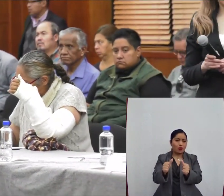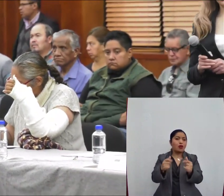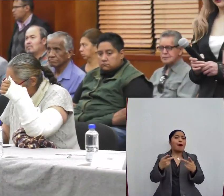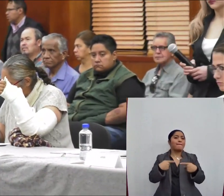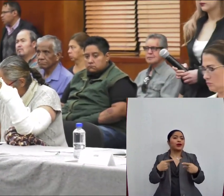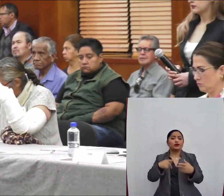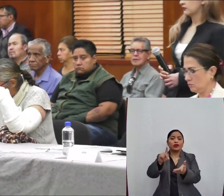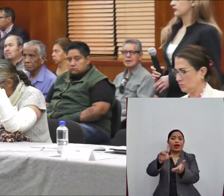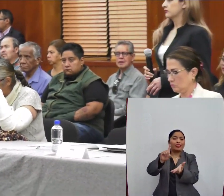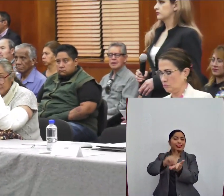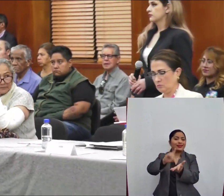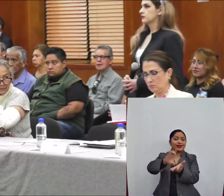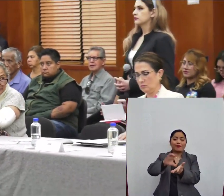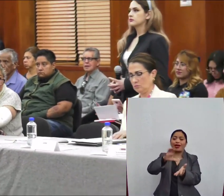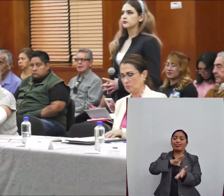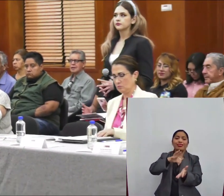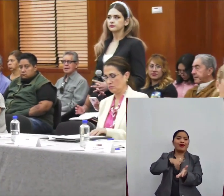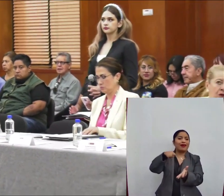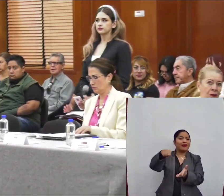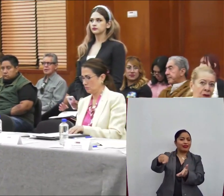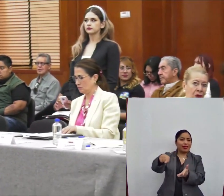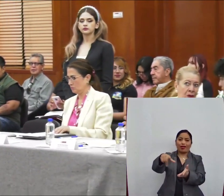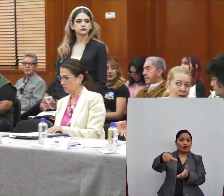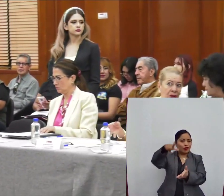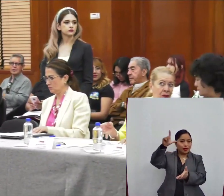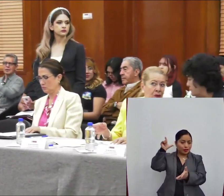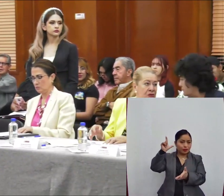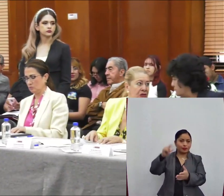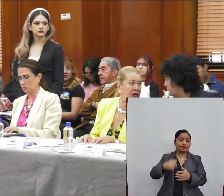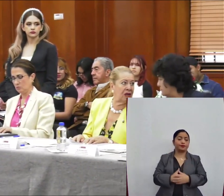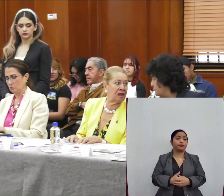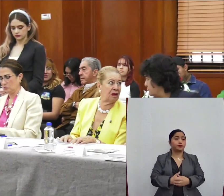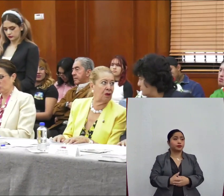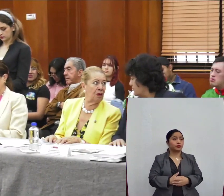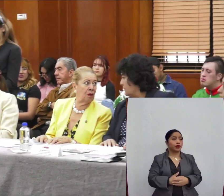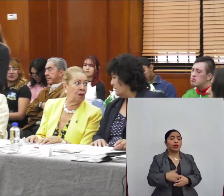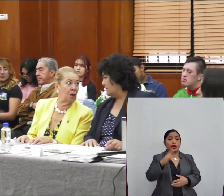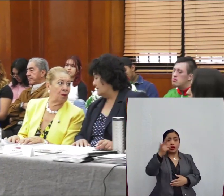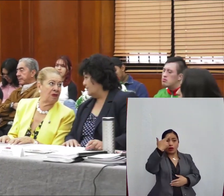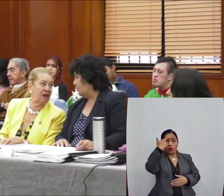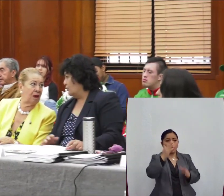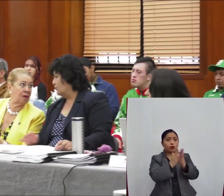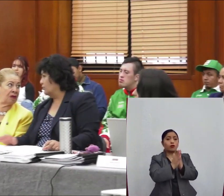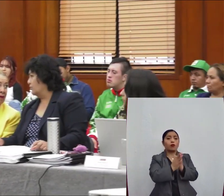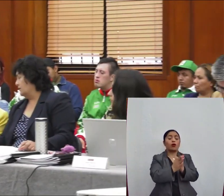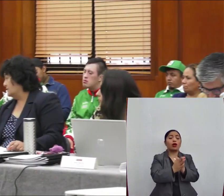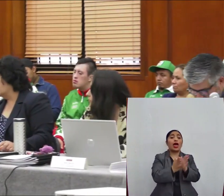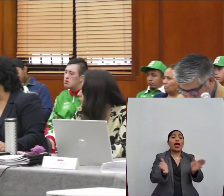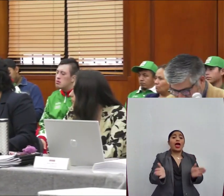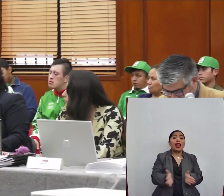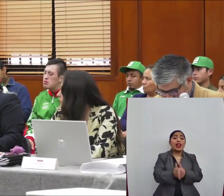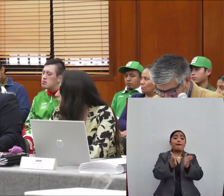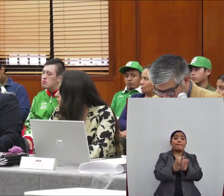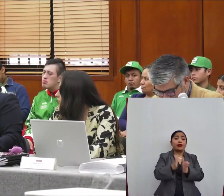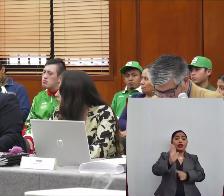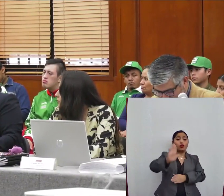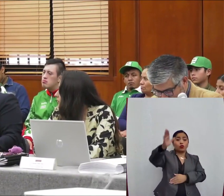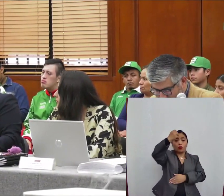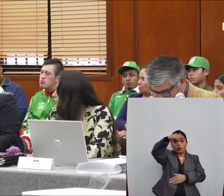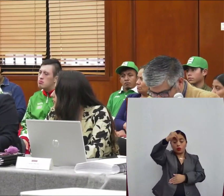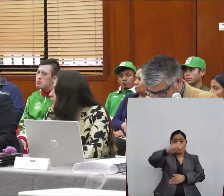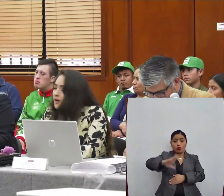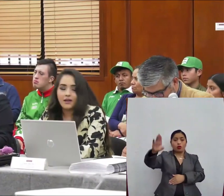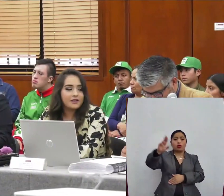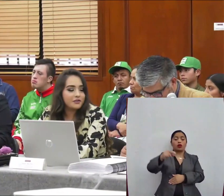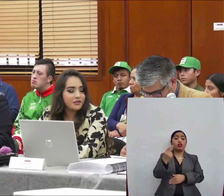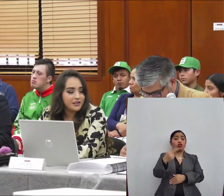Muchísimas gracias. Recordarles que nos puedan comentar su nombre antes de su intervención. Muchísimas gracias. Mi nombre es María Antonieta